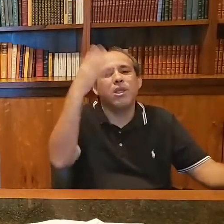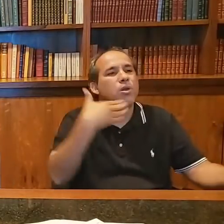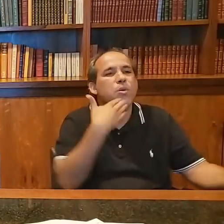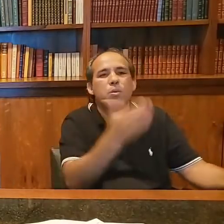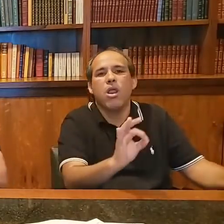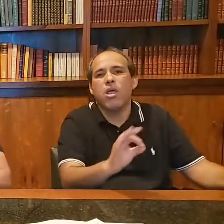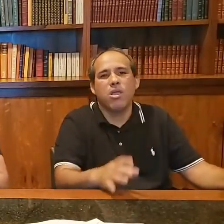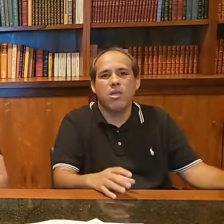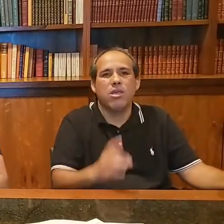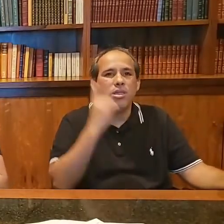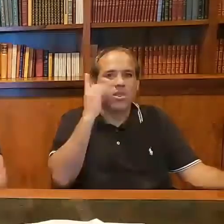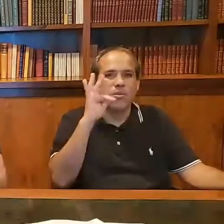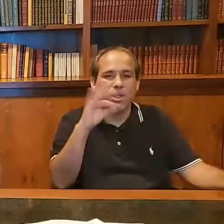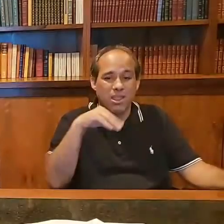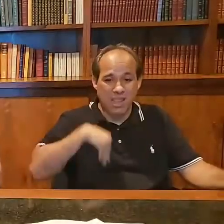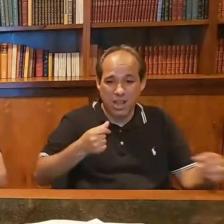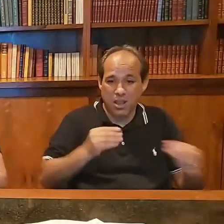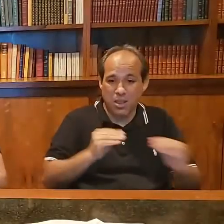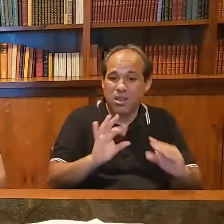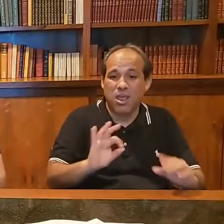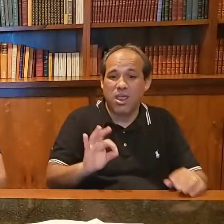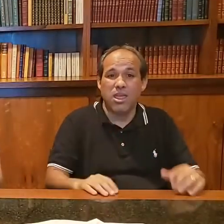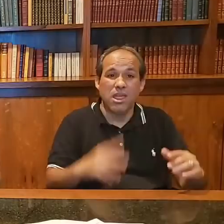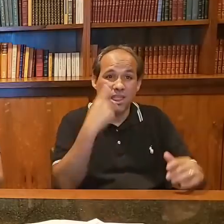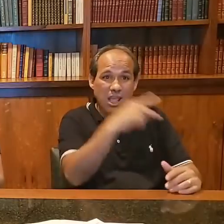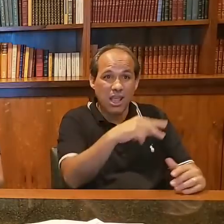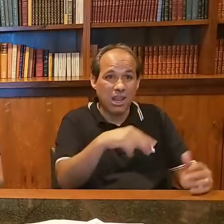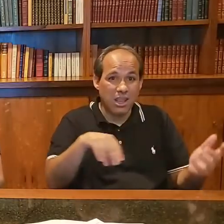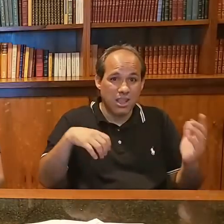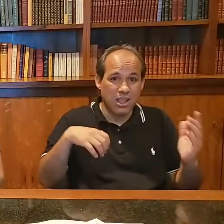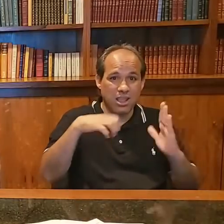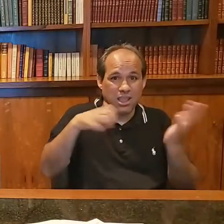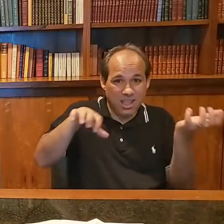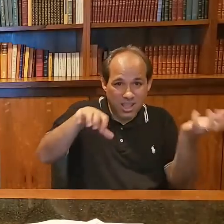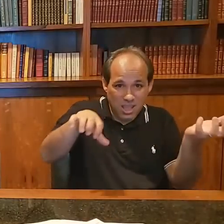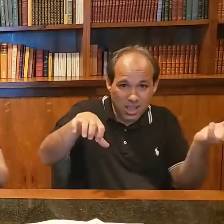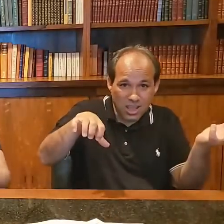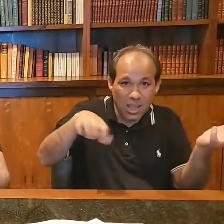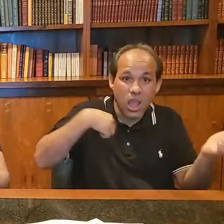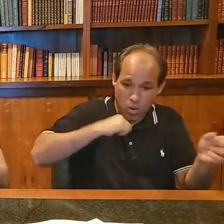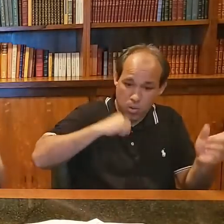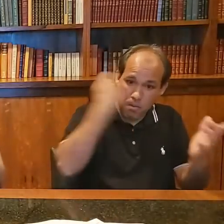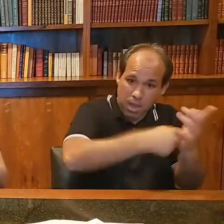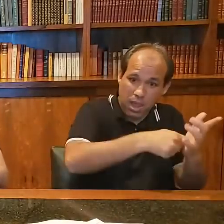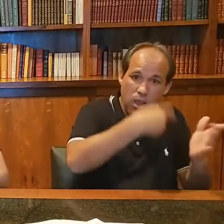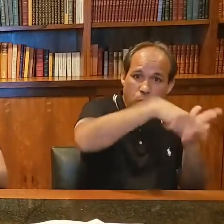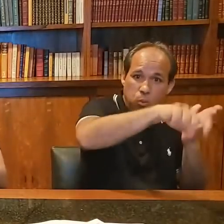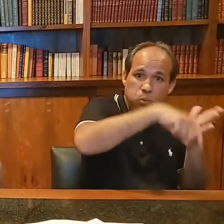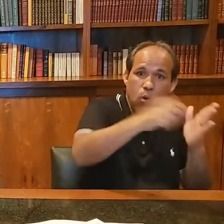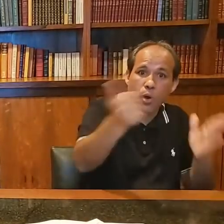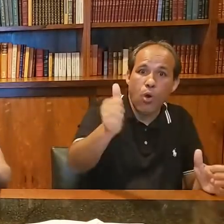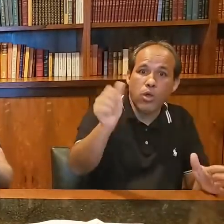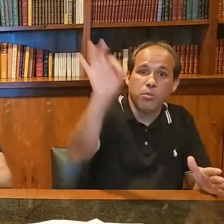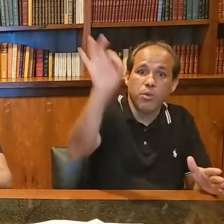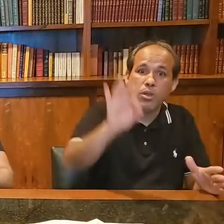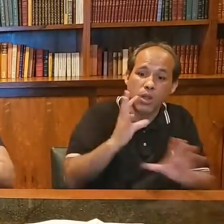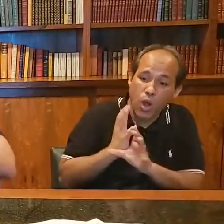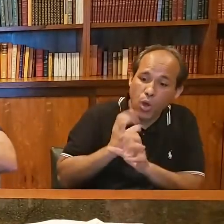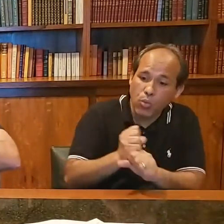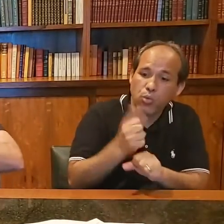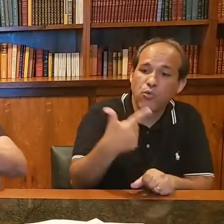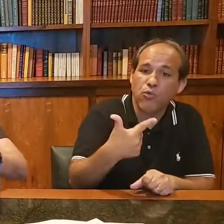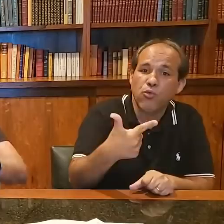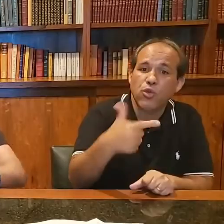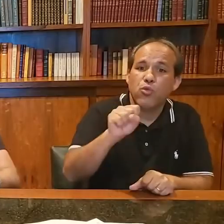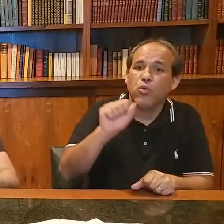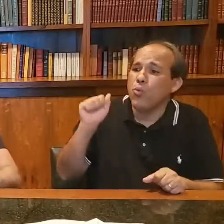estou sem ganhar o da Câmara, que é uma aposentadoria que eu contribuí para ela com 11% ao longo de 28 anos.